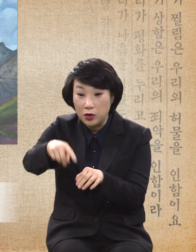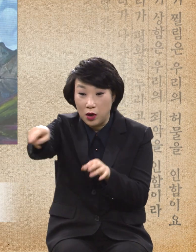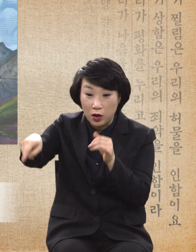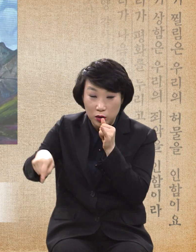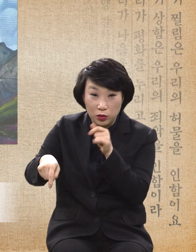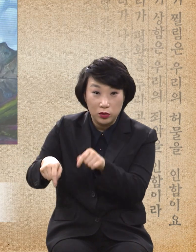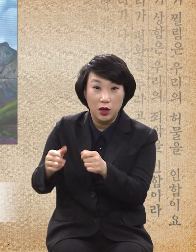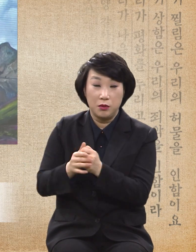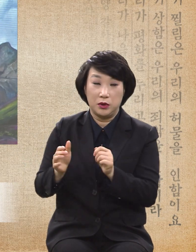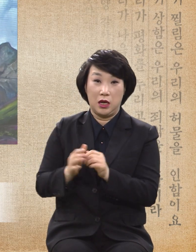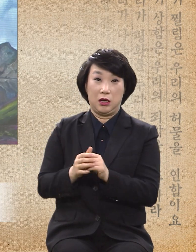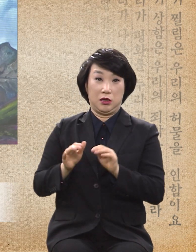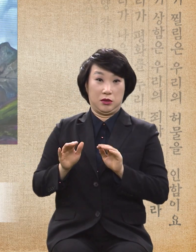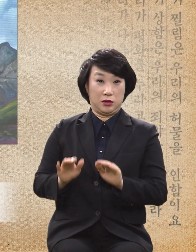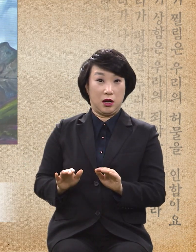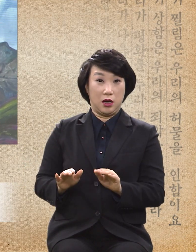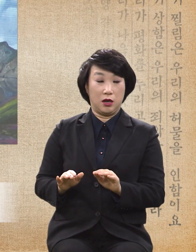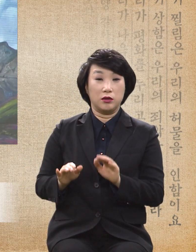있는